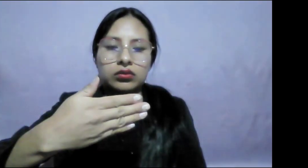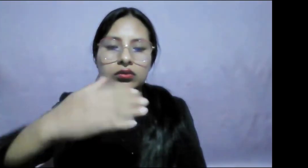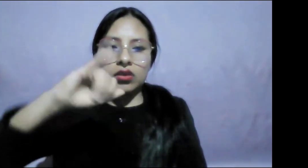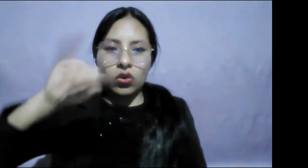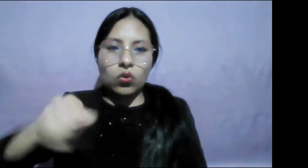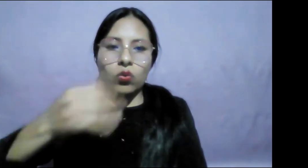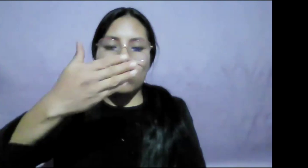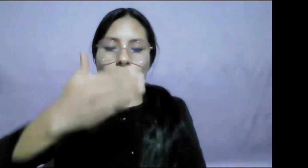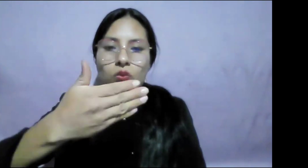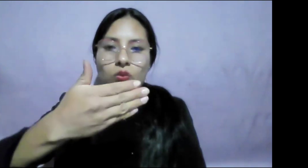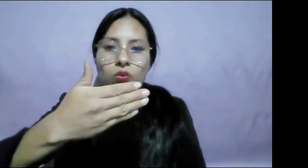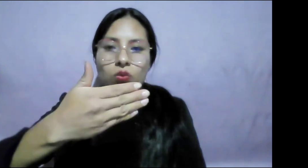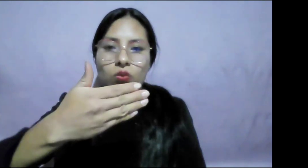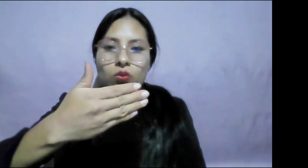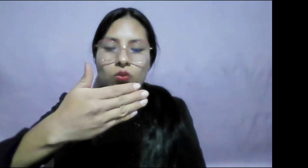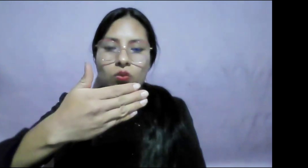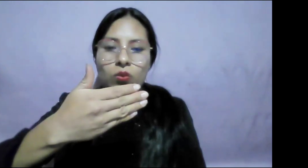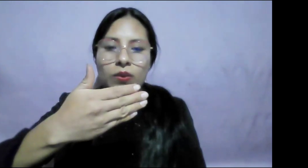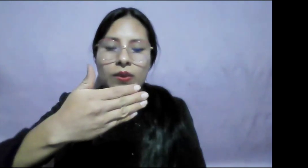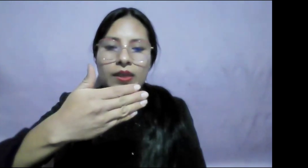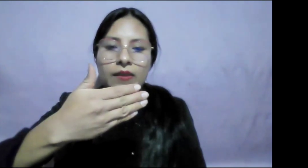junín por la forma